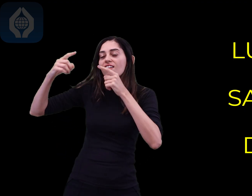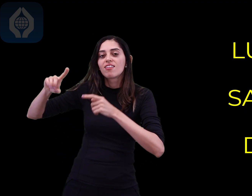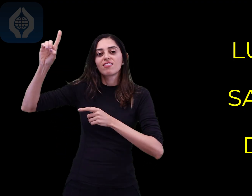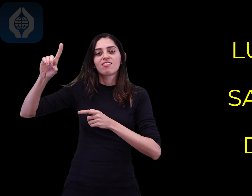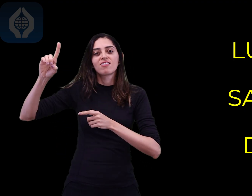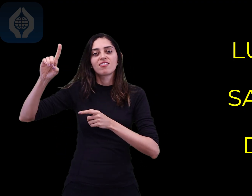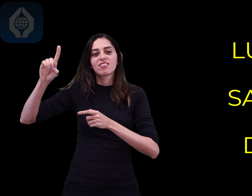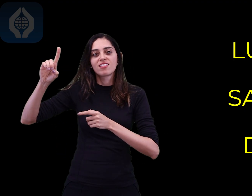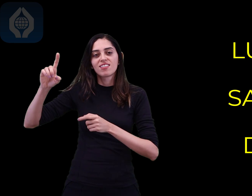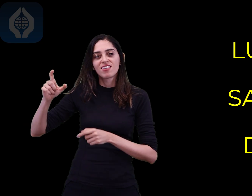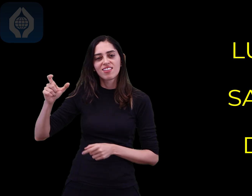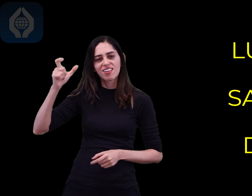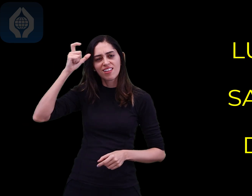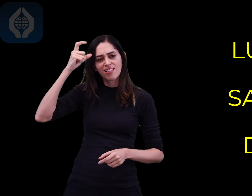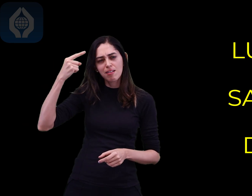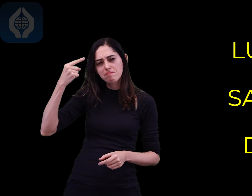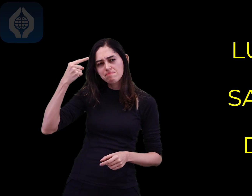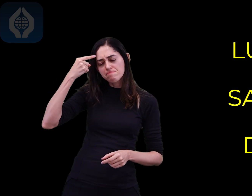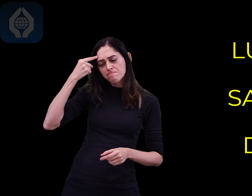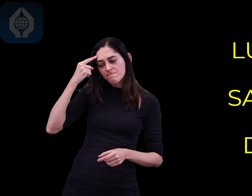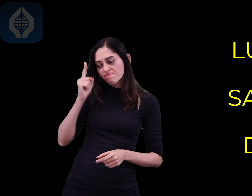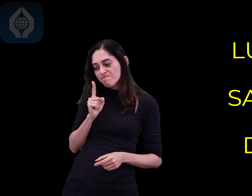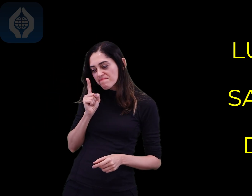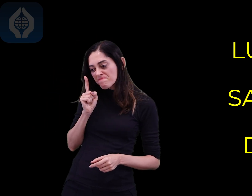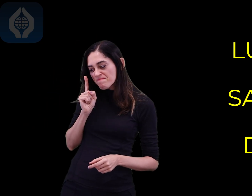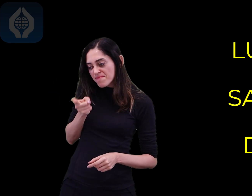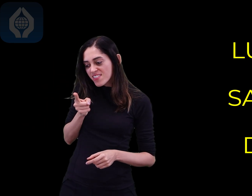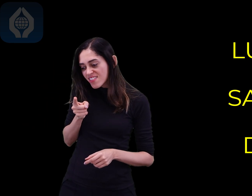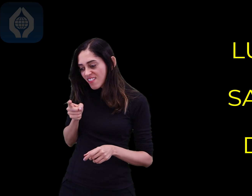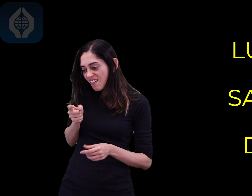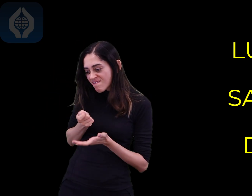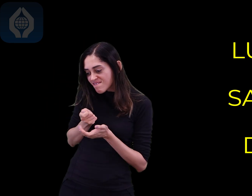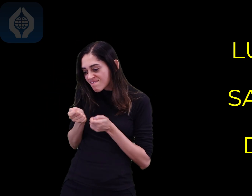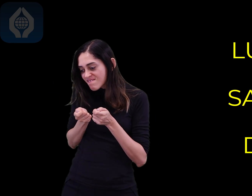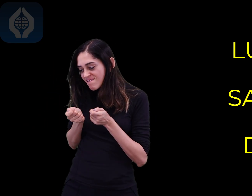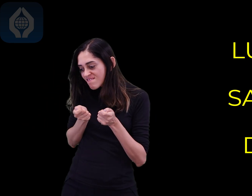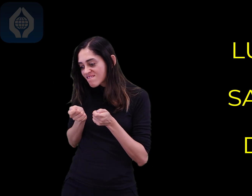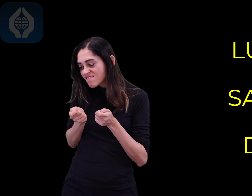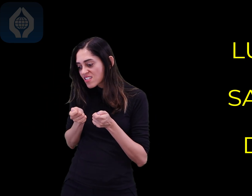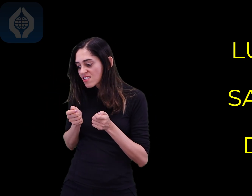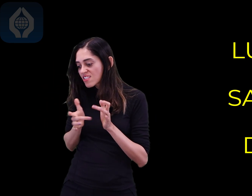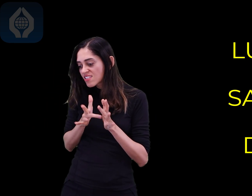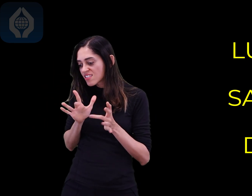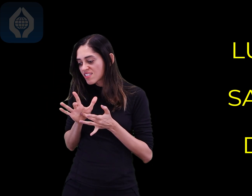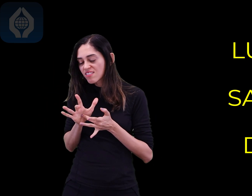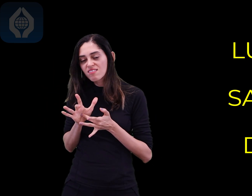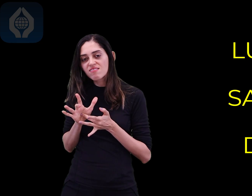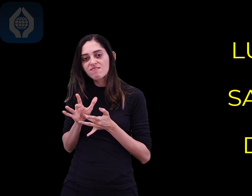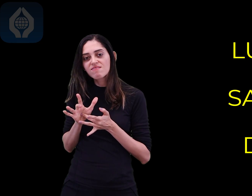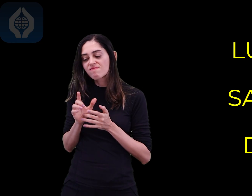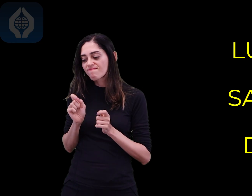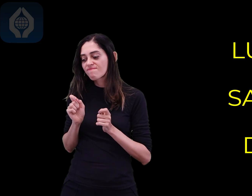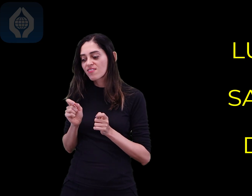Deus. Satanás queria sujeitar Jesus ao seu controle para que não pudesse ser nosso